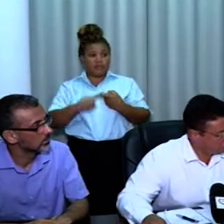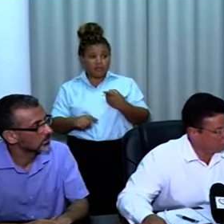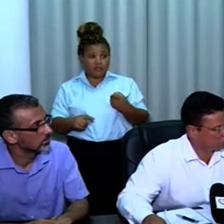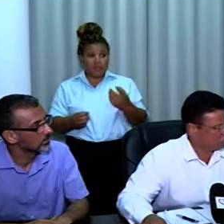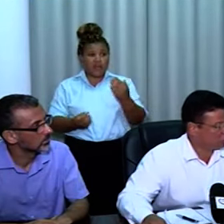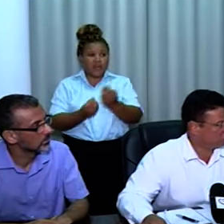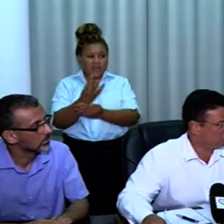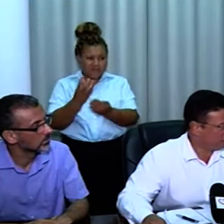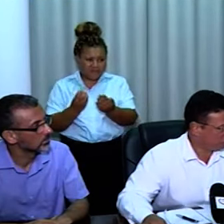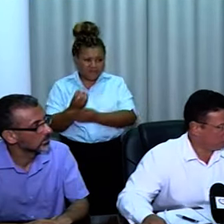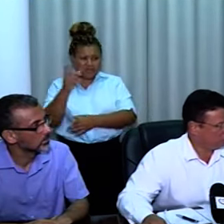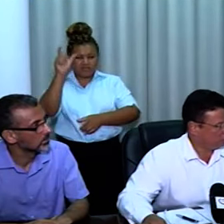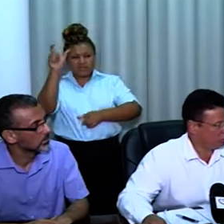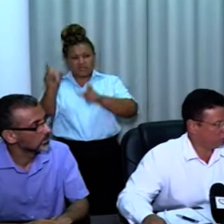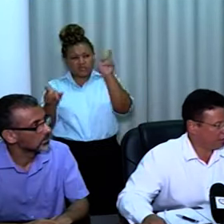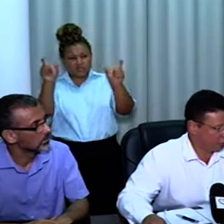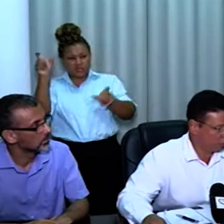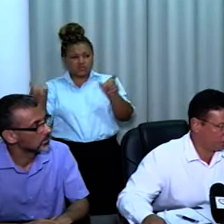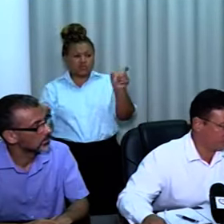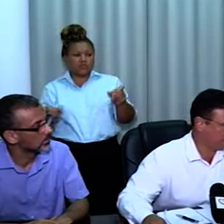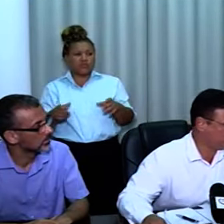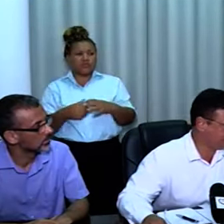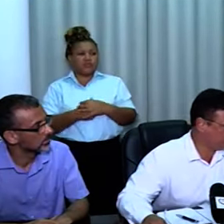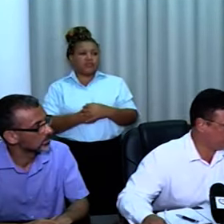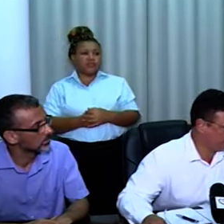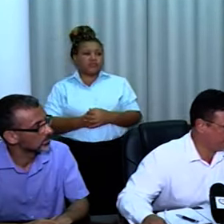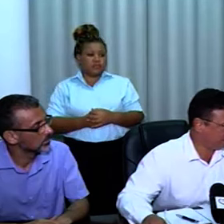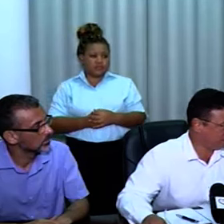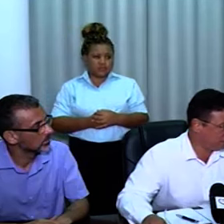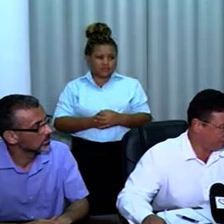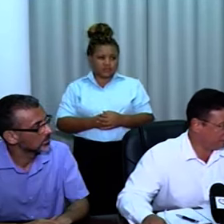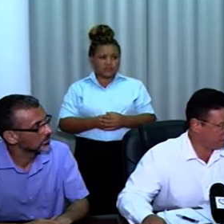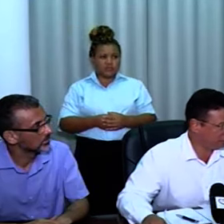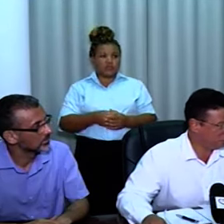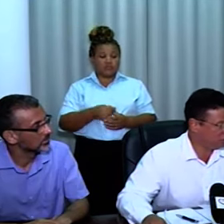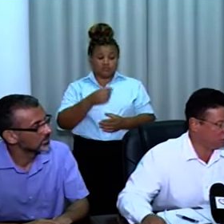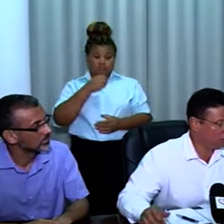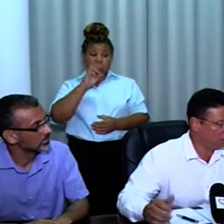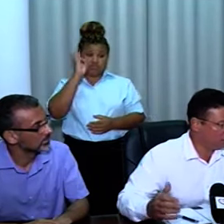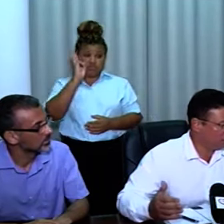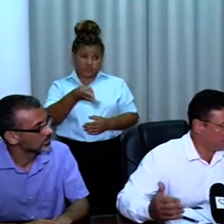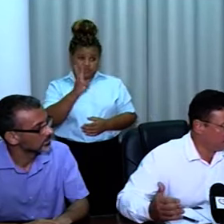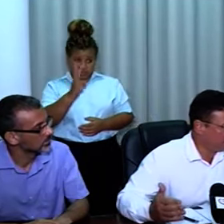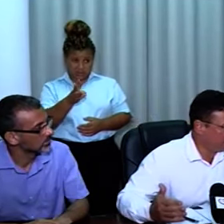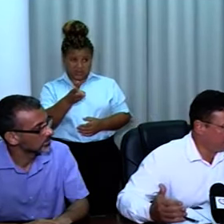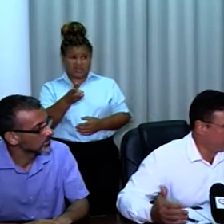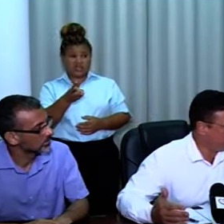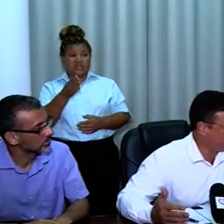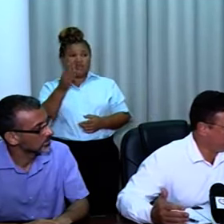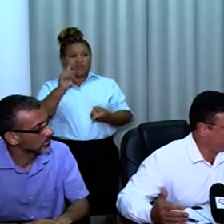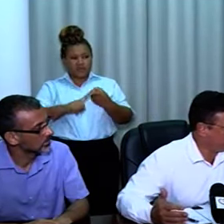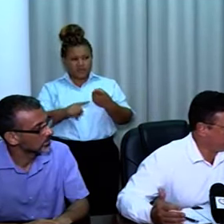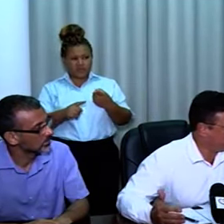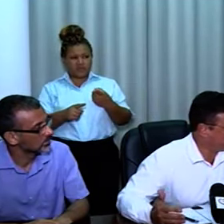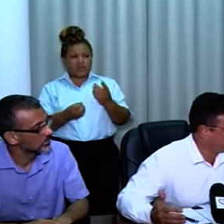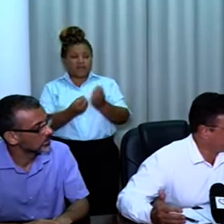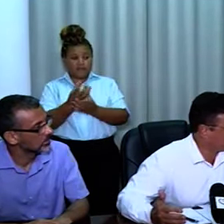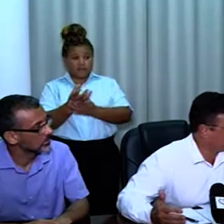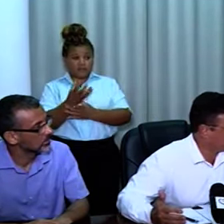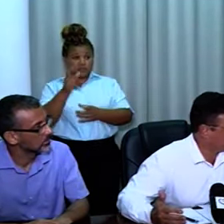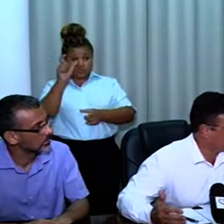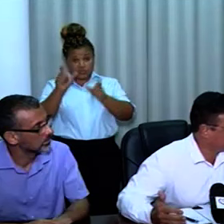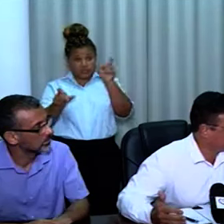Oui, moi, je suis content d'écho ça, mais ça nous passe, Johanna. Bien, vous voyez, Yakoudi. Et même, il y a là qui peut faire promotion